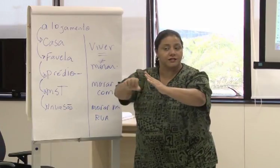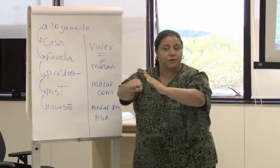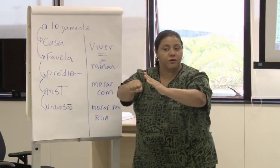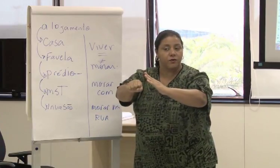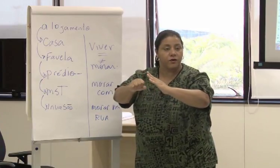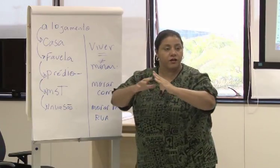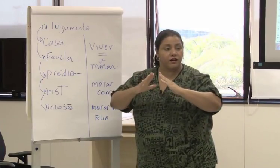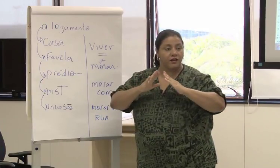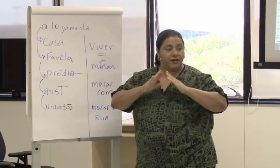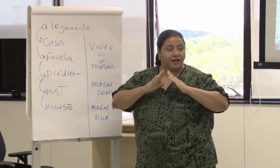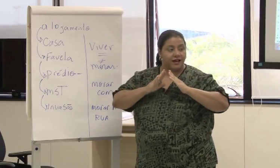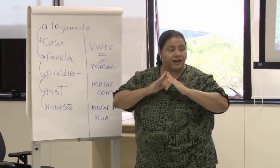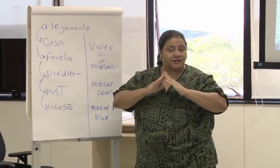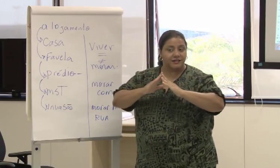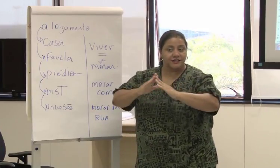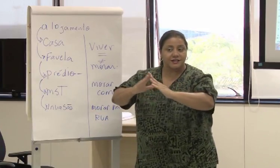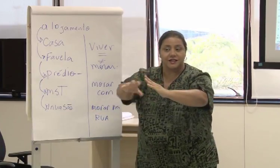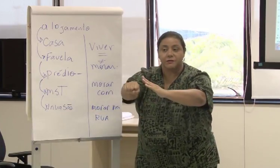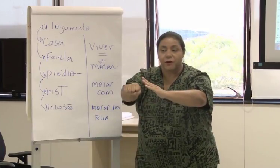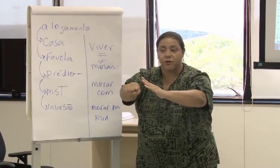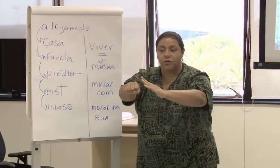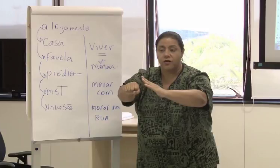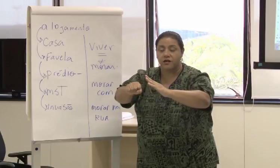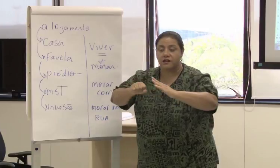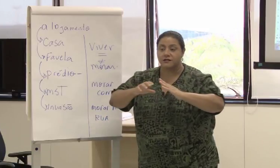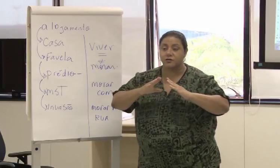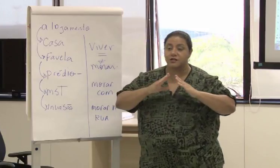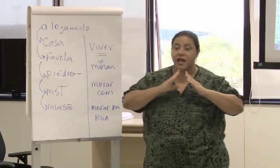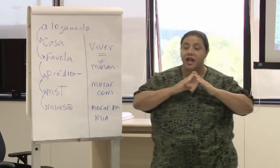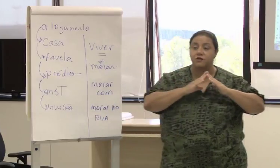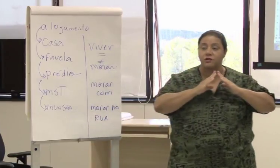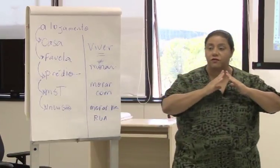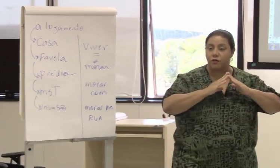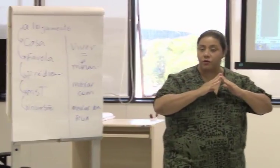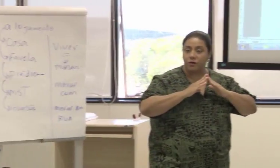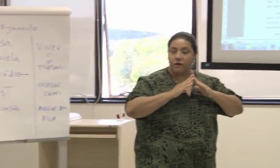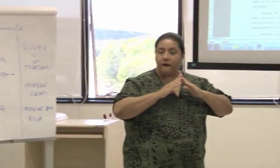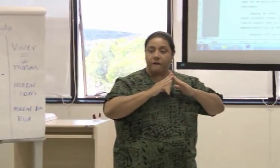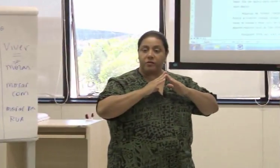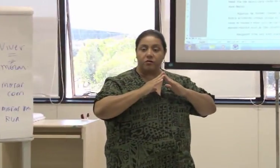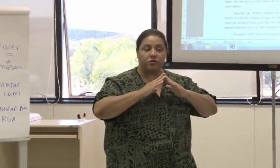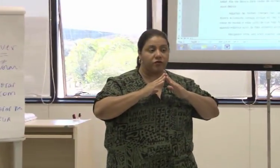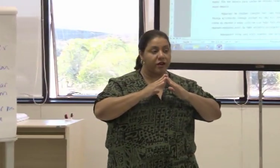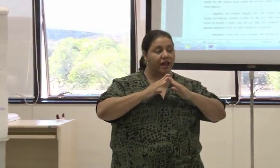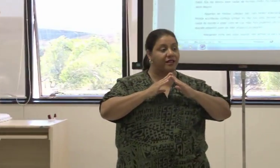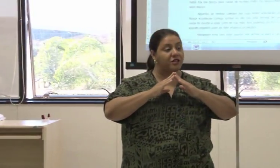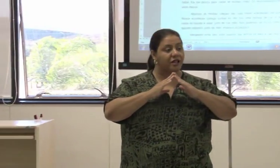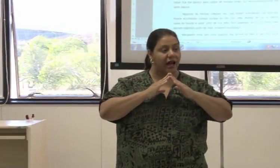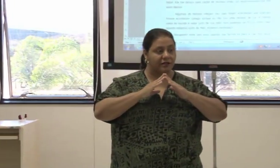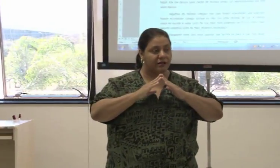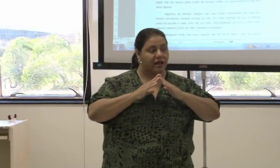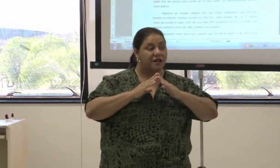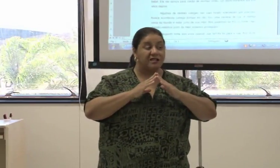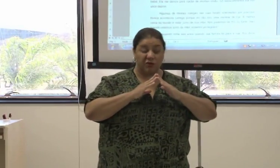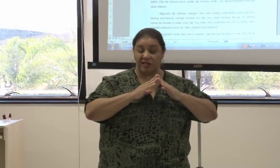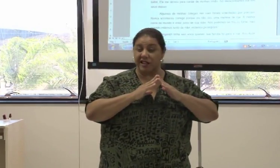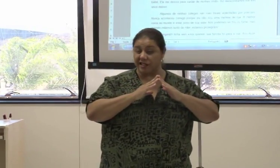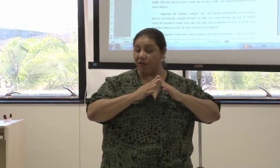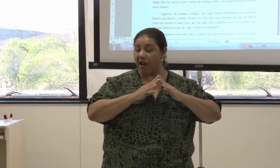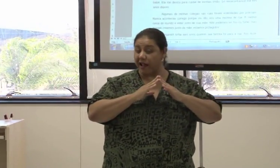pegou. Casa, casa, casa, casa, pegou. São os terrenos que foram. Então, foram aquele tanto de casa. Se você quiser falar que as